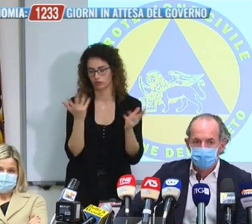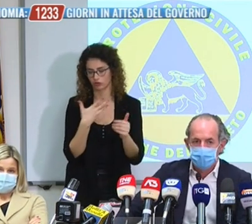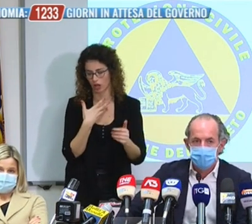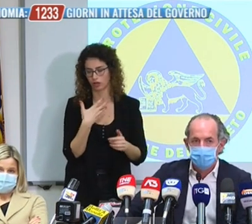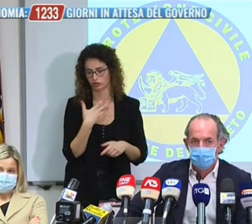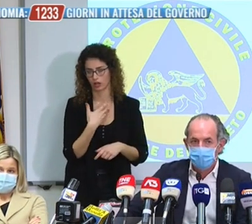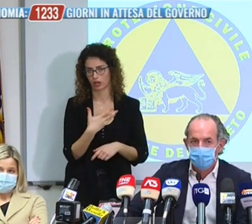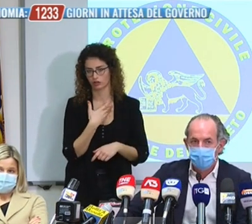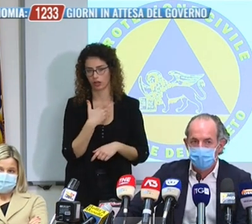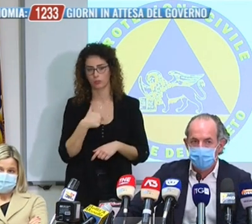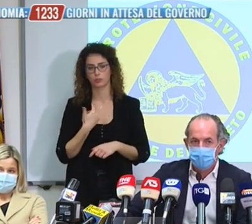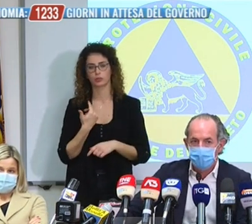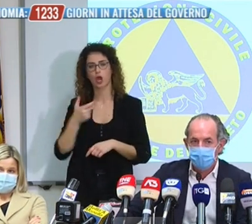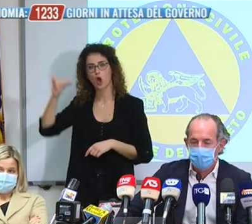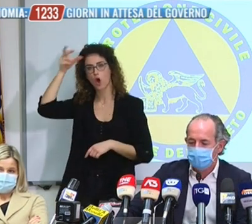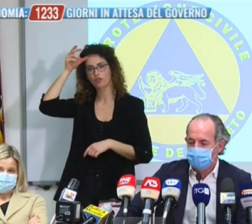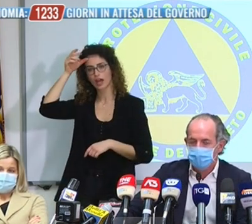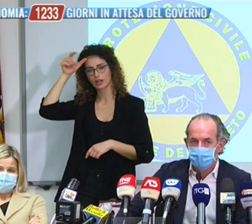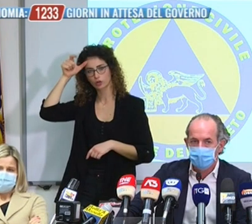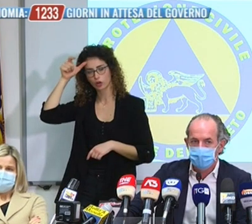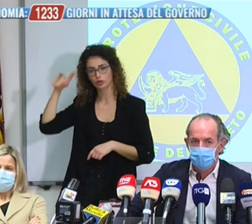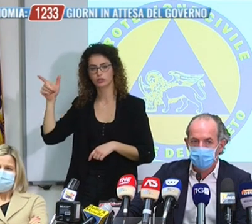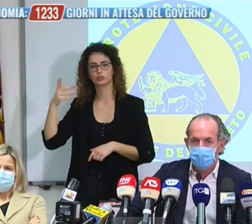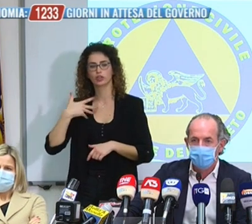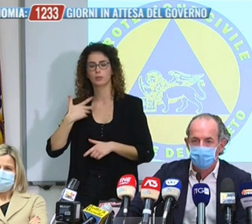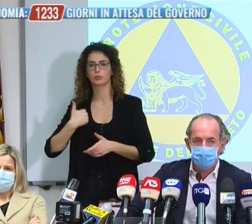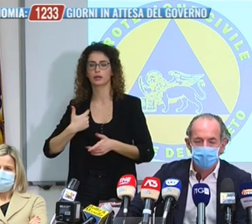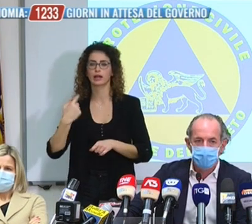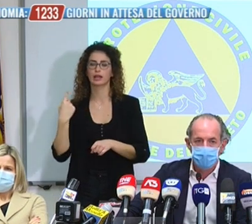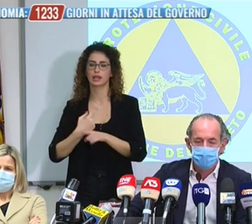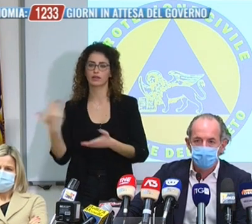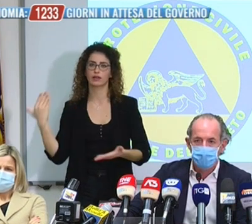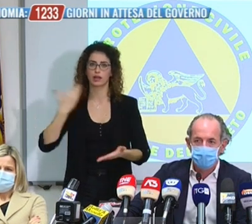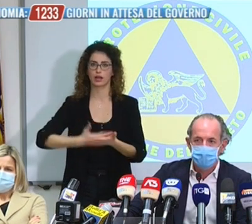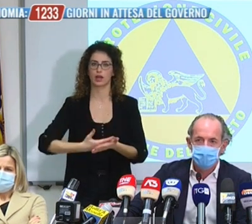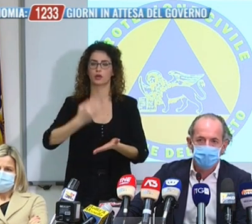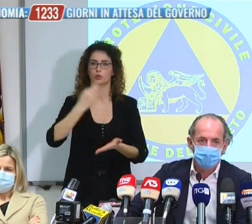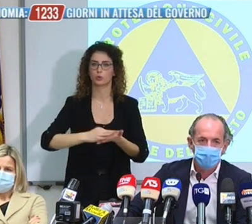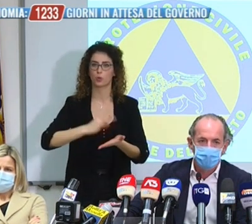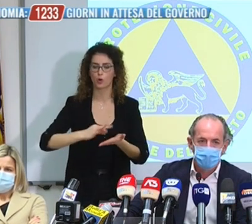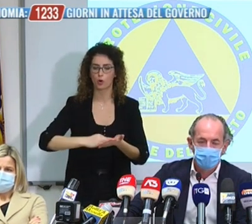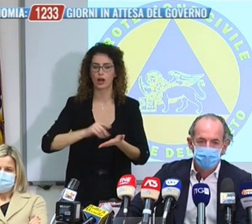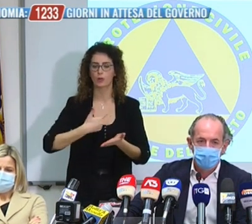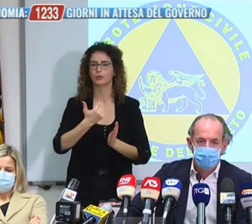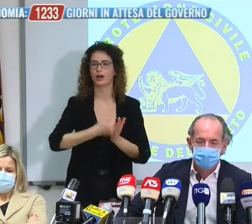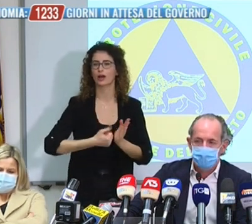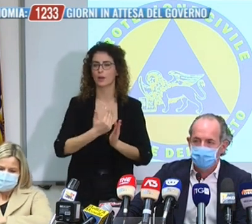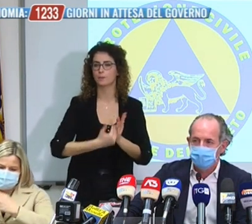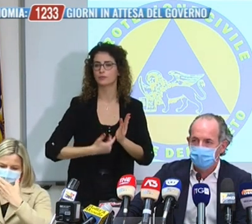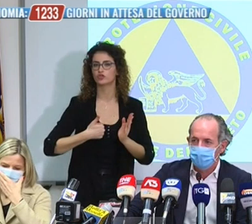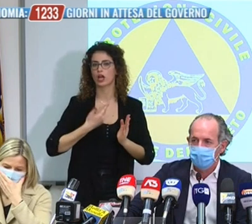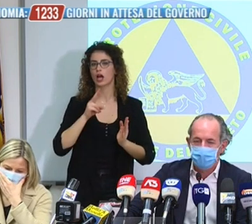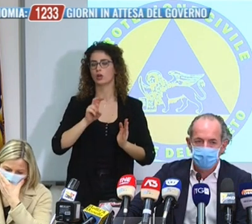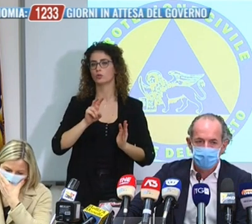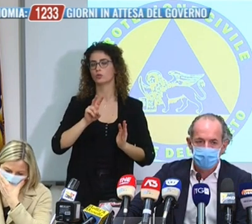Tant'è vero che lo stesso governo ha dovuto fare un parere sulla scuola e introdurre anche il principio dei 250 positivi